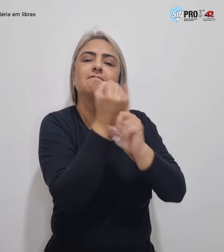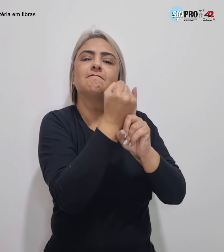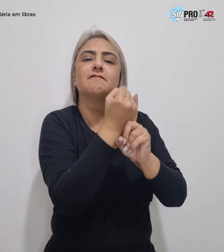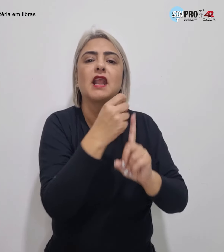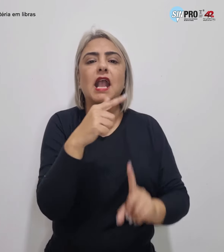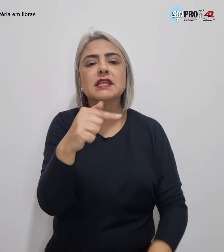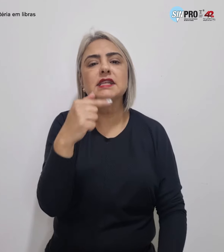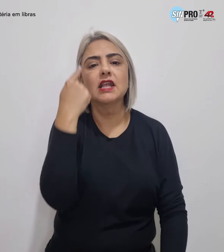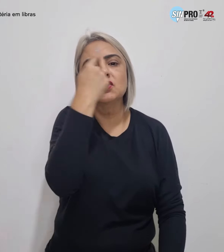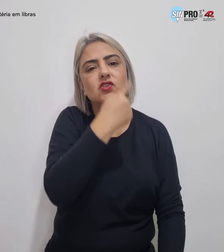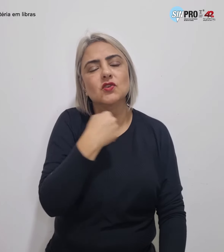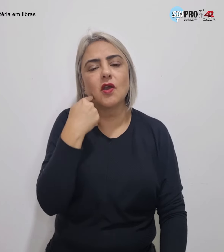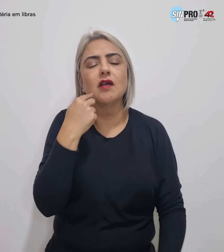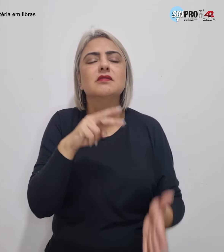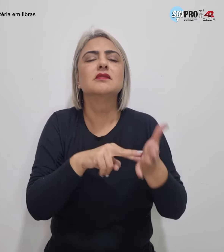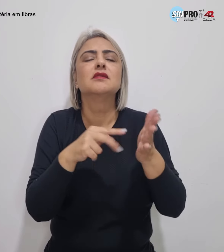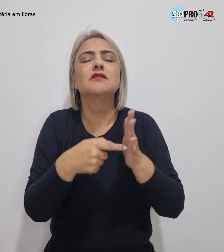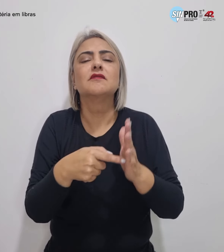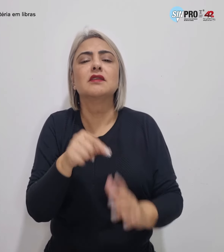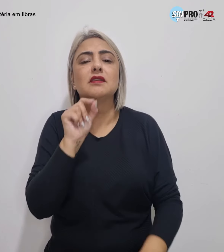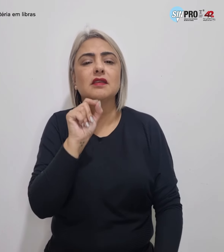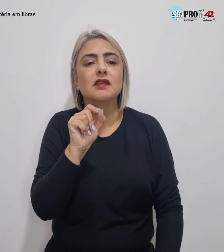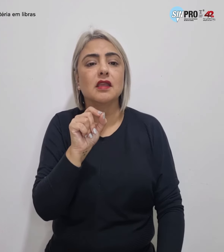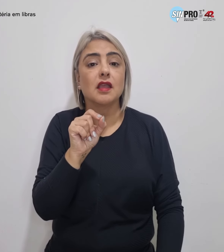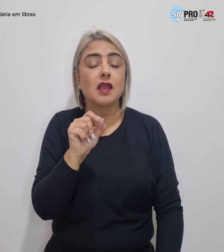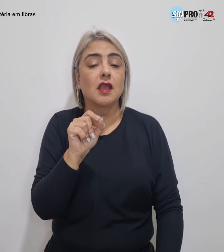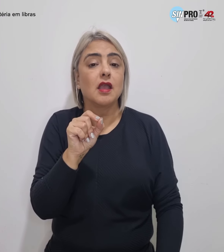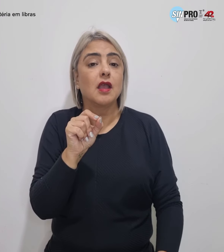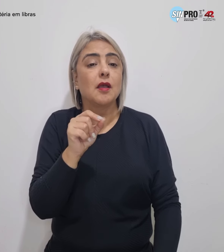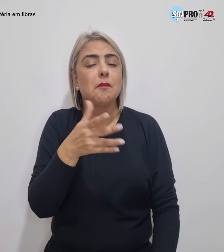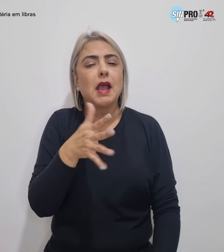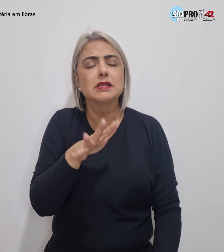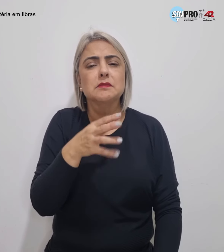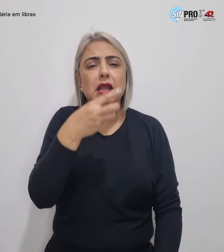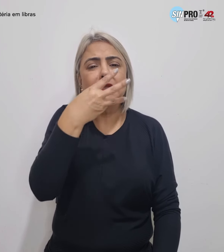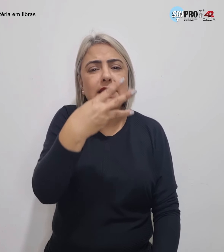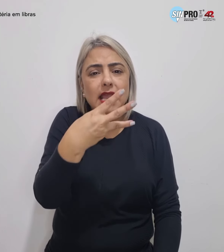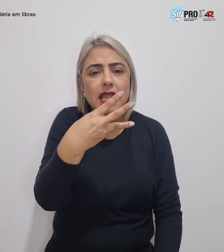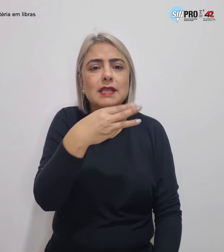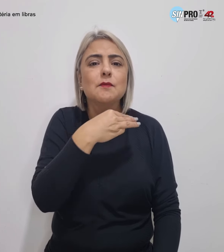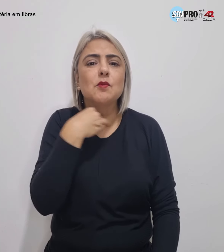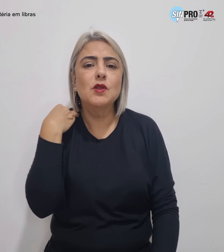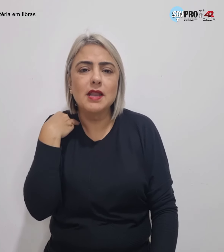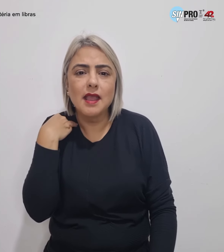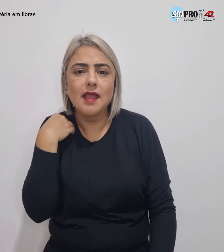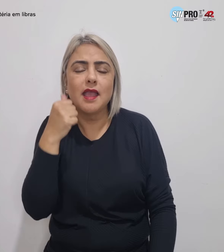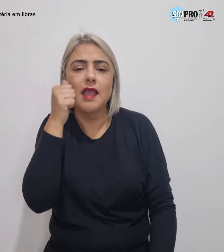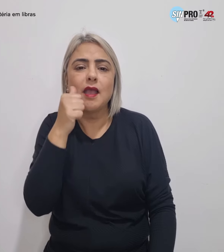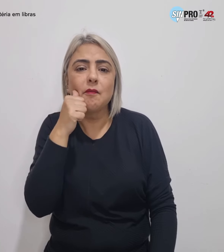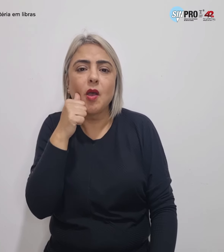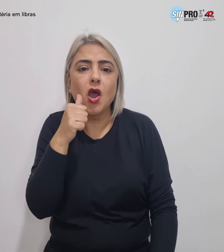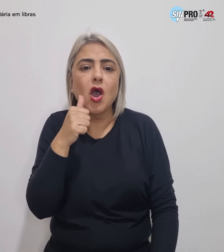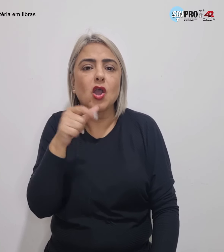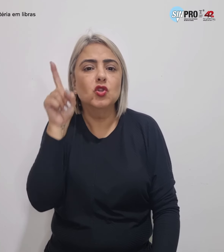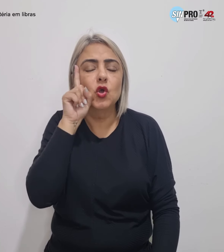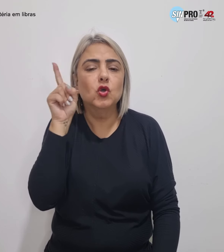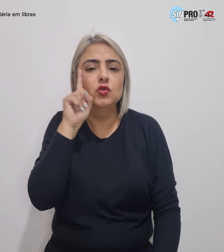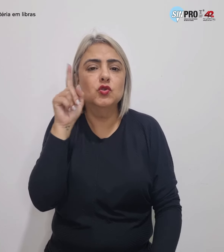o que significa dizer que ao menos três mulheres morrem por dia no Brasil por serem